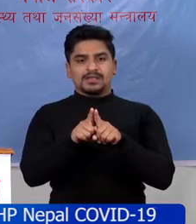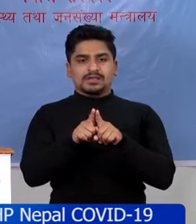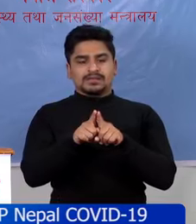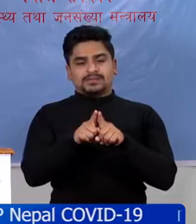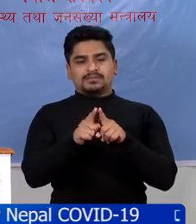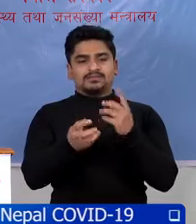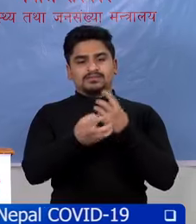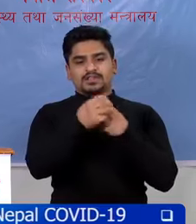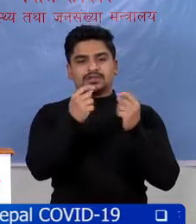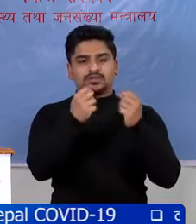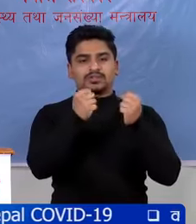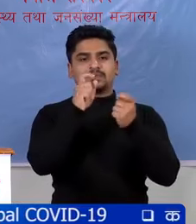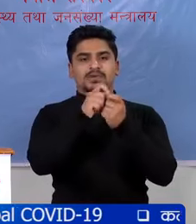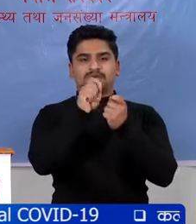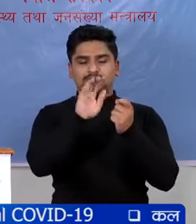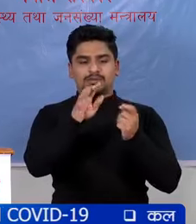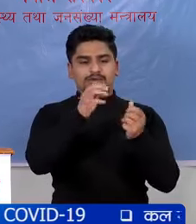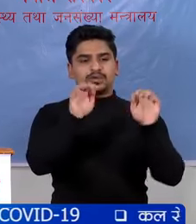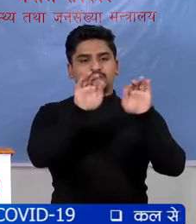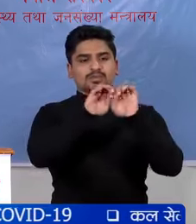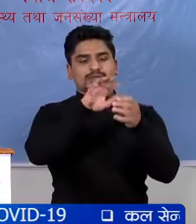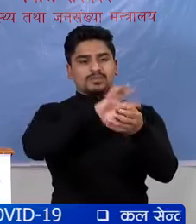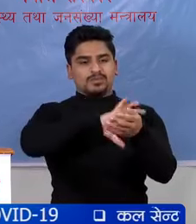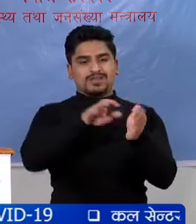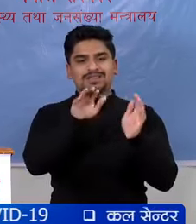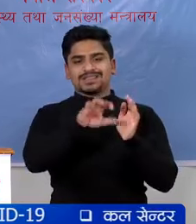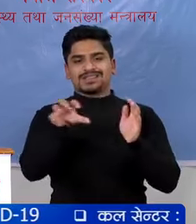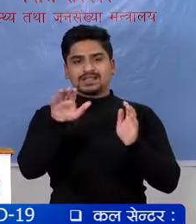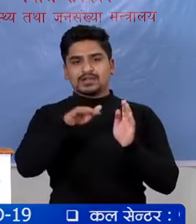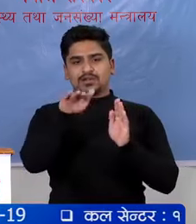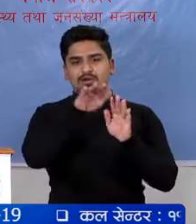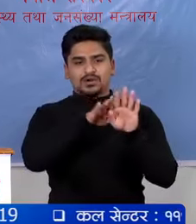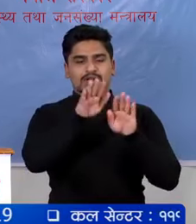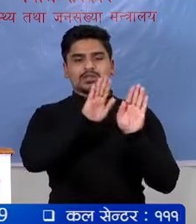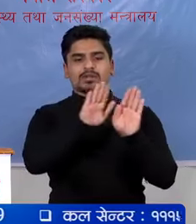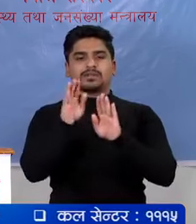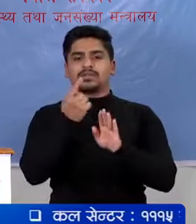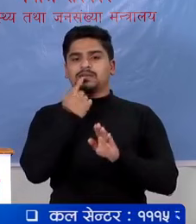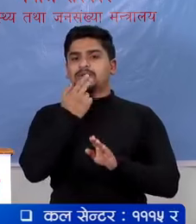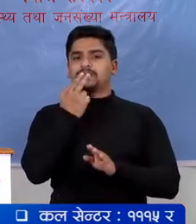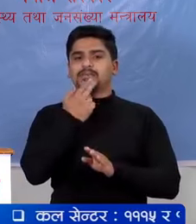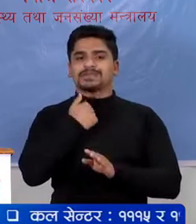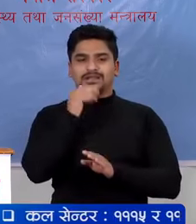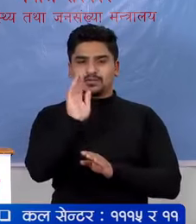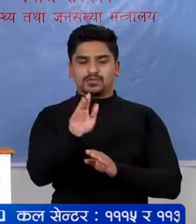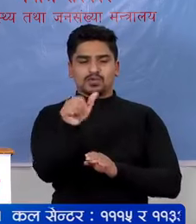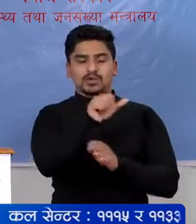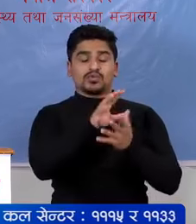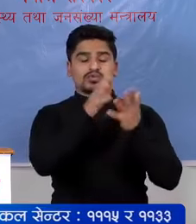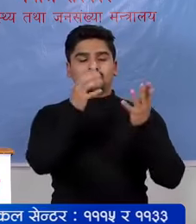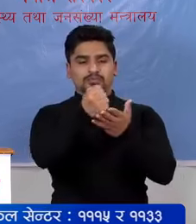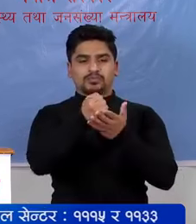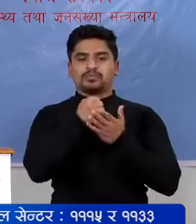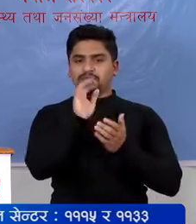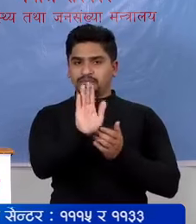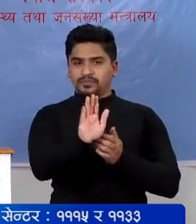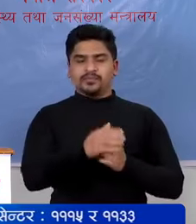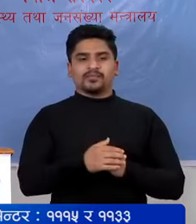बनाऊ दाई छो सम्मधित प्रदेश रिस्थाने तहलाई आमी धन्यबार बन्नु कर्छा महारको थुलो योगदान पनी छा